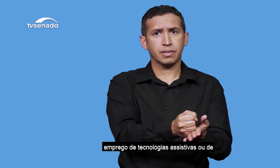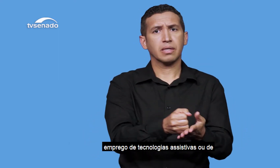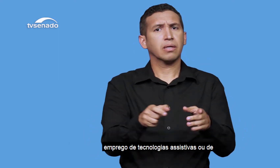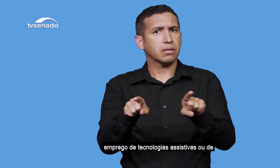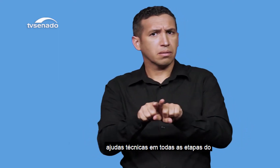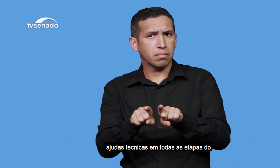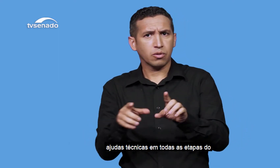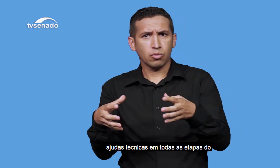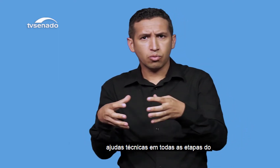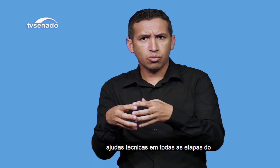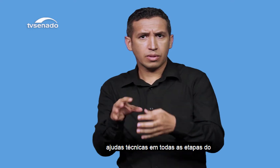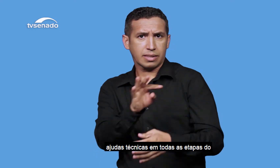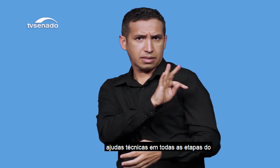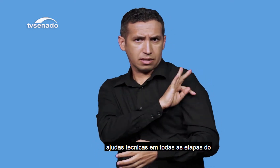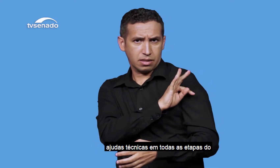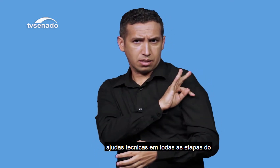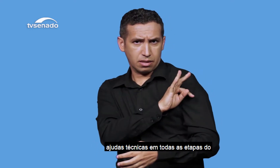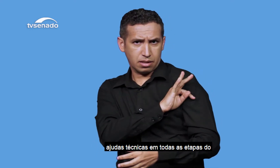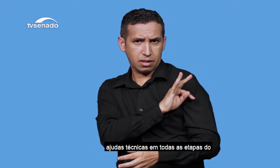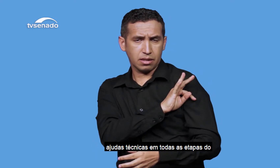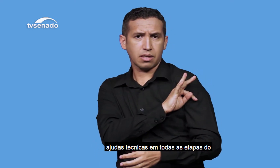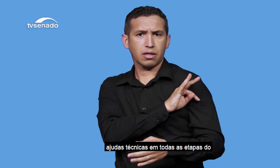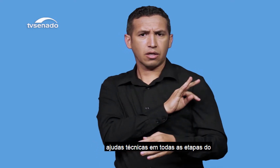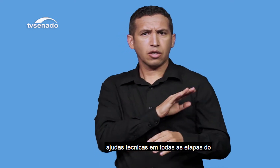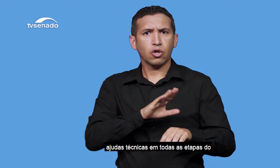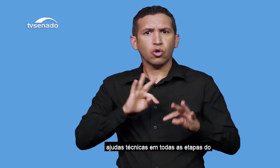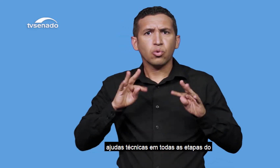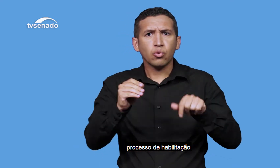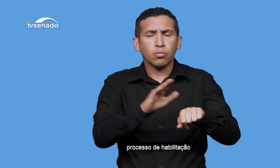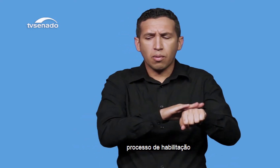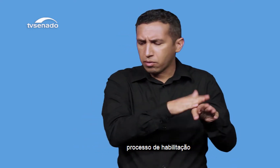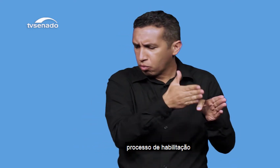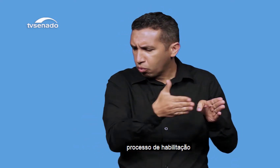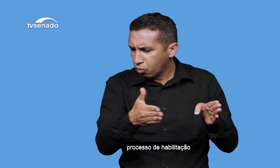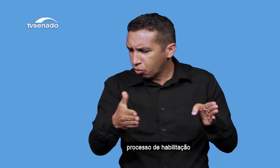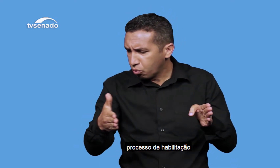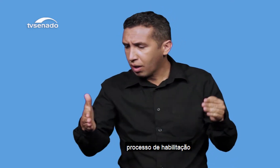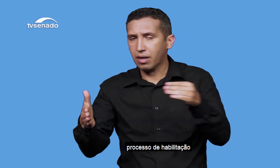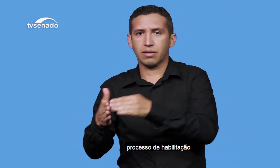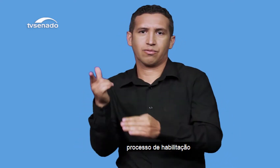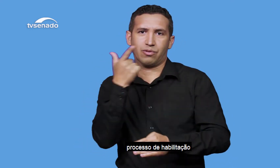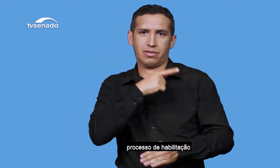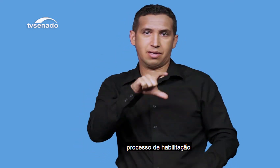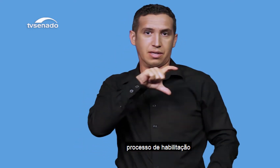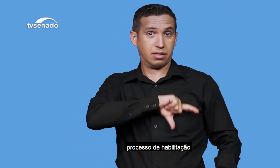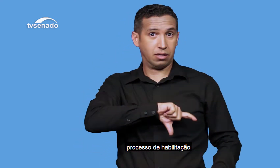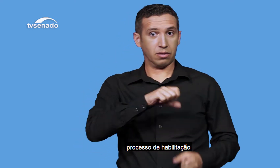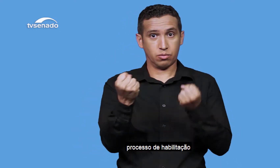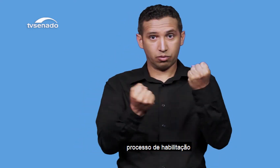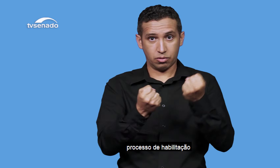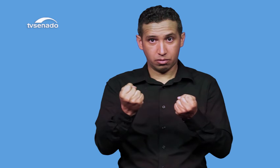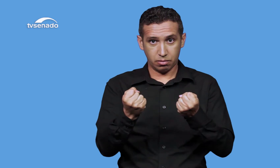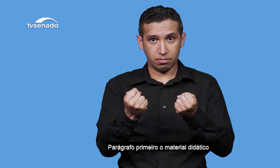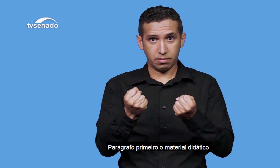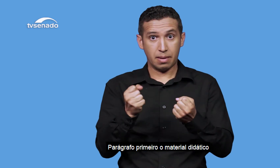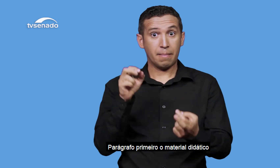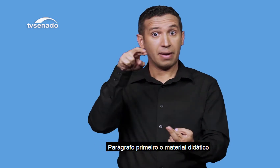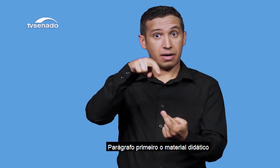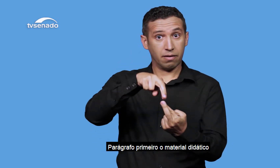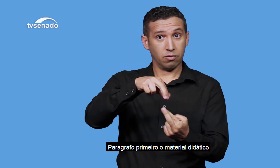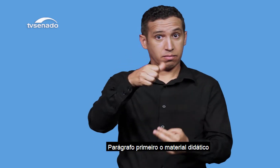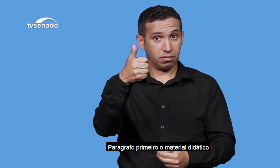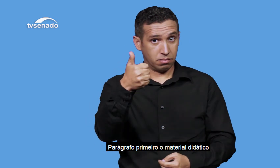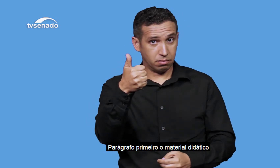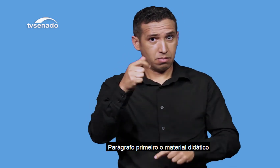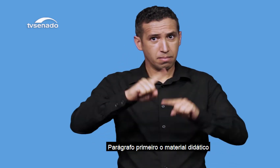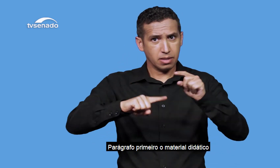ou de ajudas técnicas em todas as etapas do processo de habilitação parágrafo